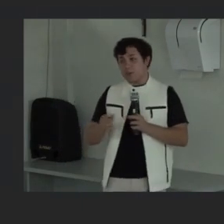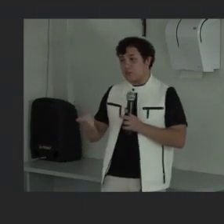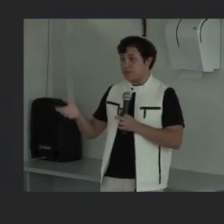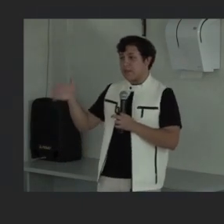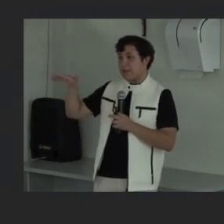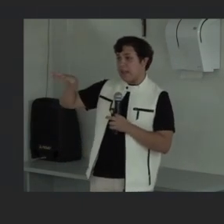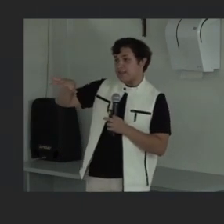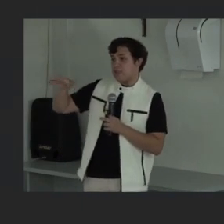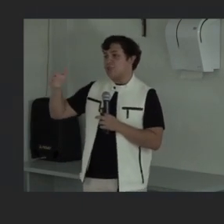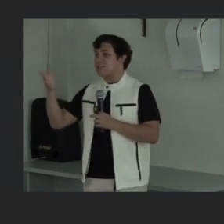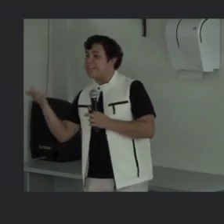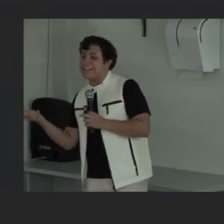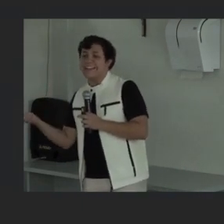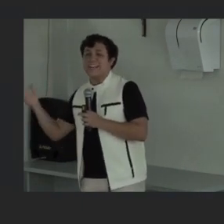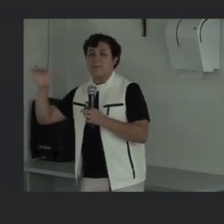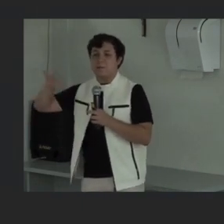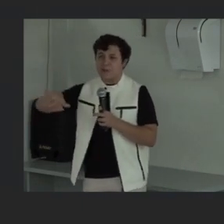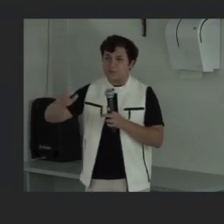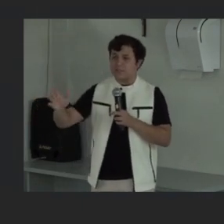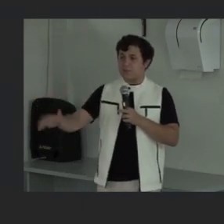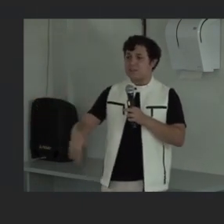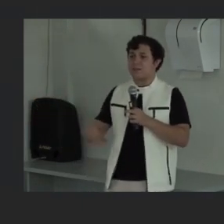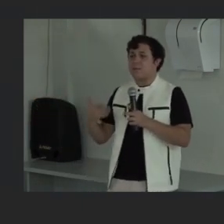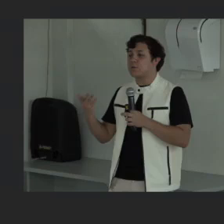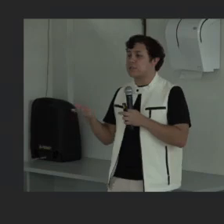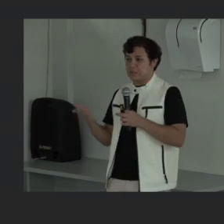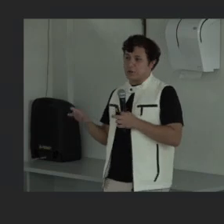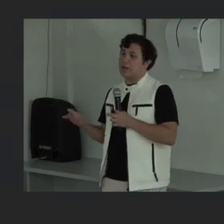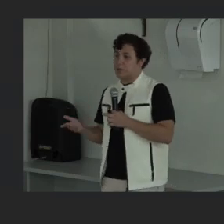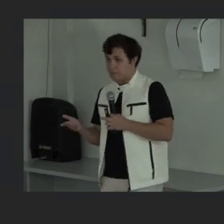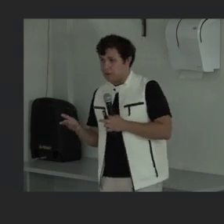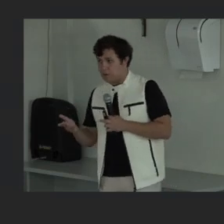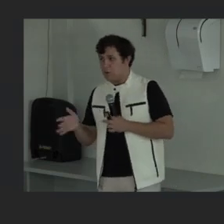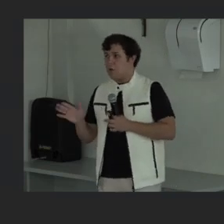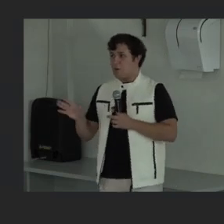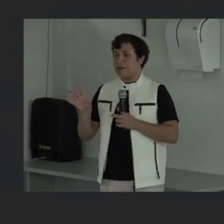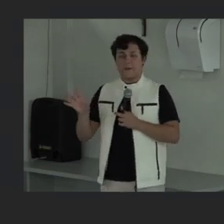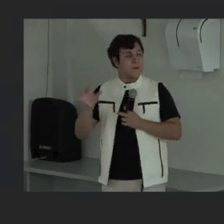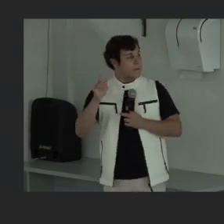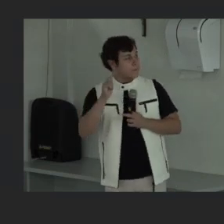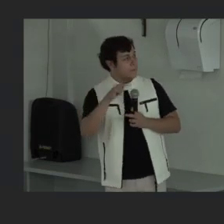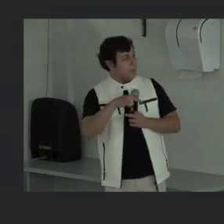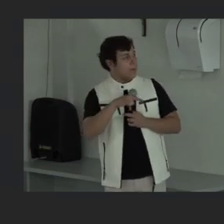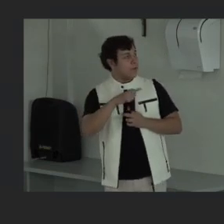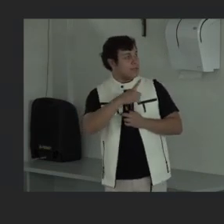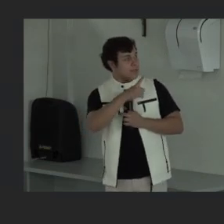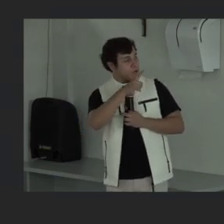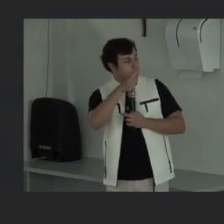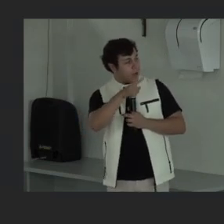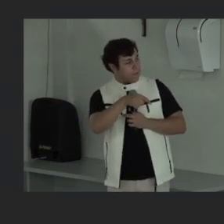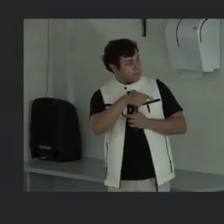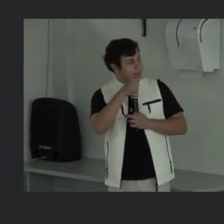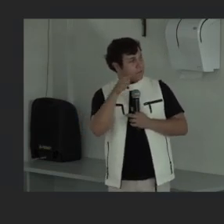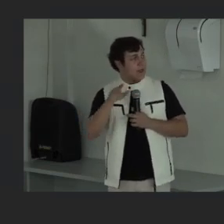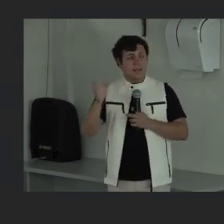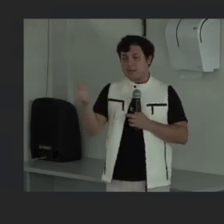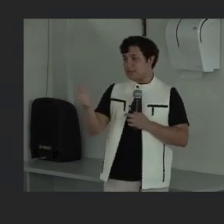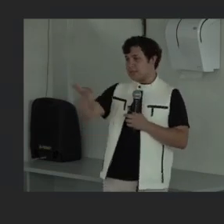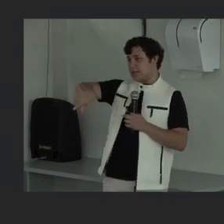Orientación de hacia dónde se inclina mi mano, hacia dónde se va a posicionar mi mano. Ok. Y puede ser como ahí vemos en la imagen, así,